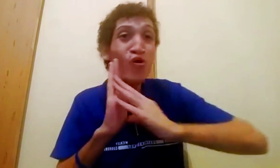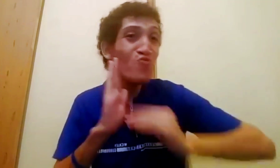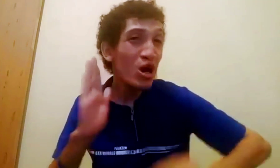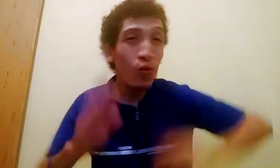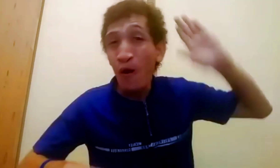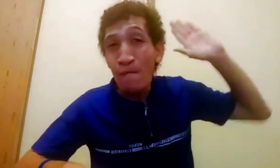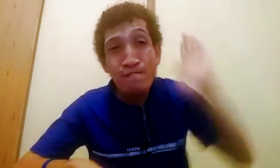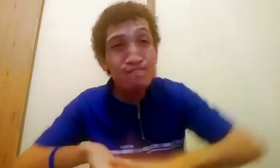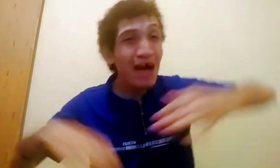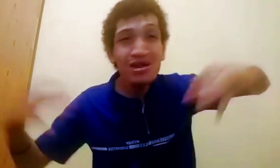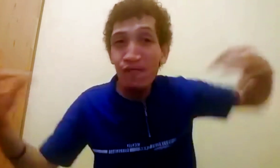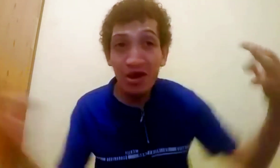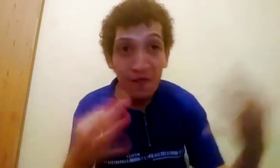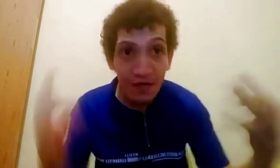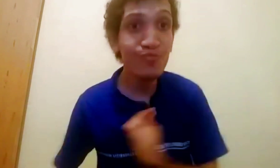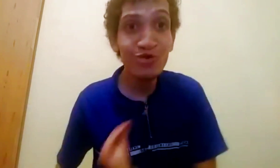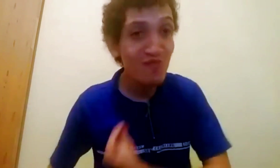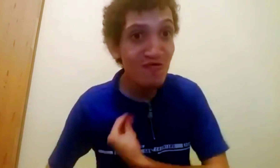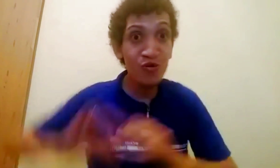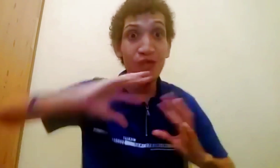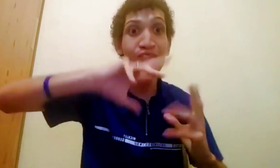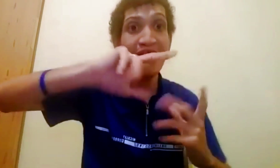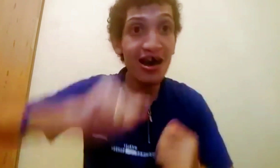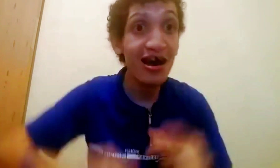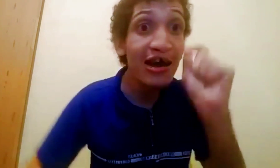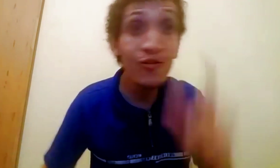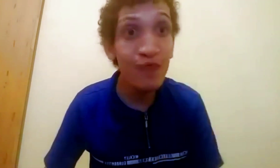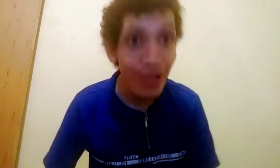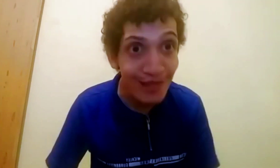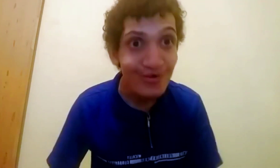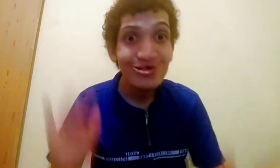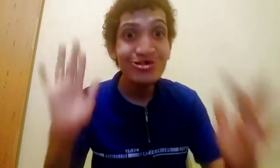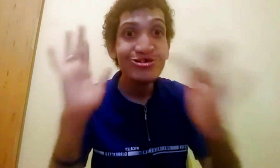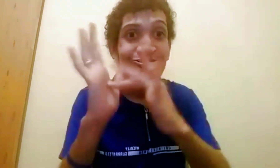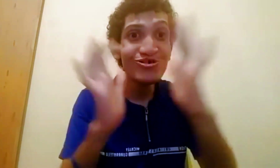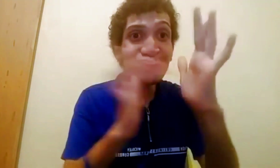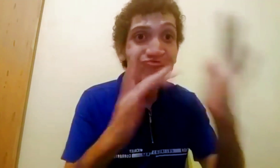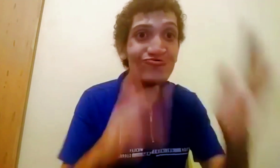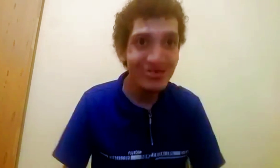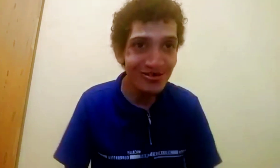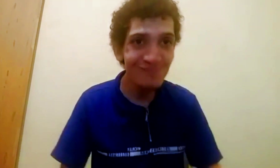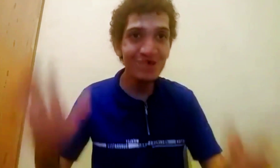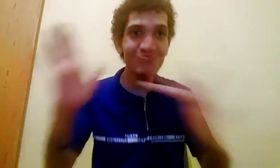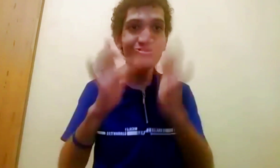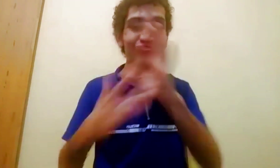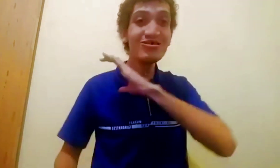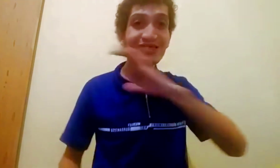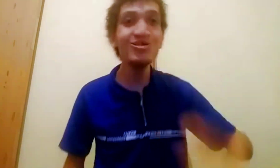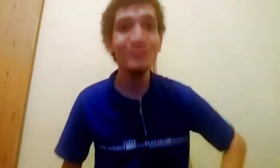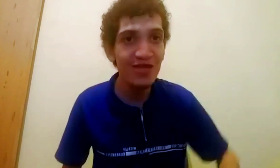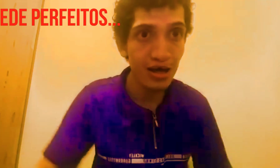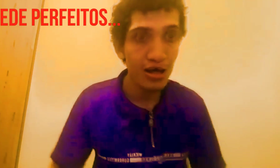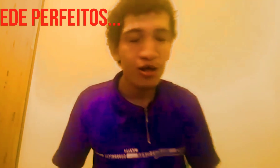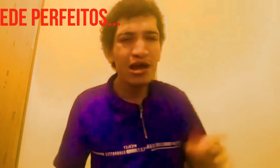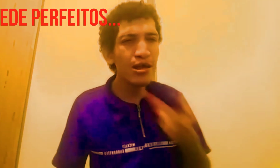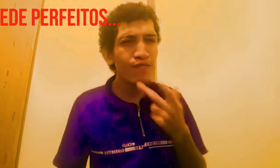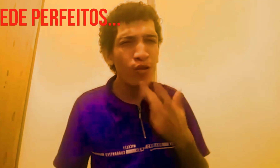o modelo mais perfeito que viveu na Terra. Quem que eu tô falando? Jesus. Isso mesmo. Jesus Cristo, né? Quem que ele falou?